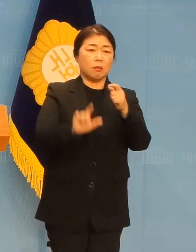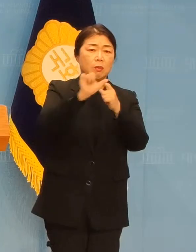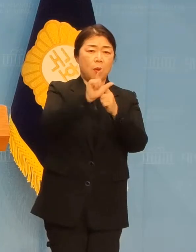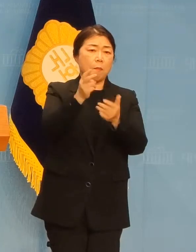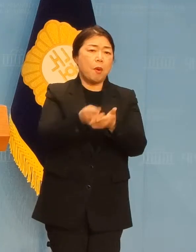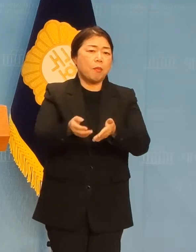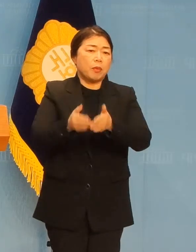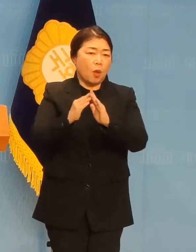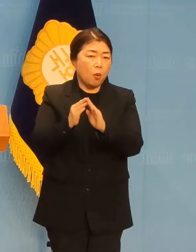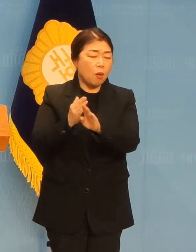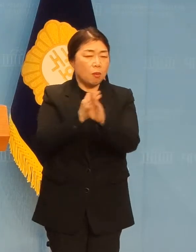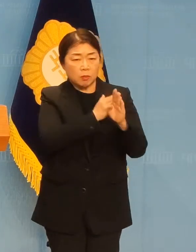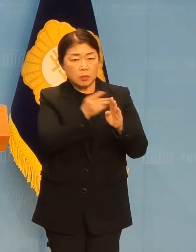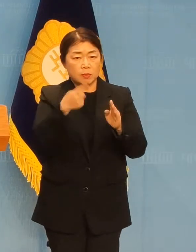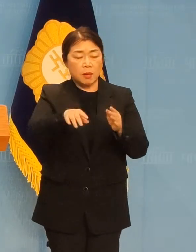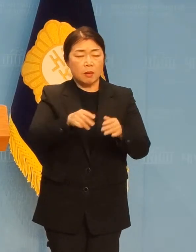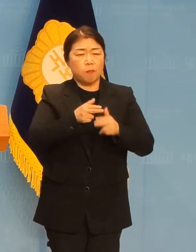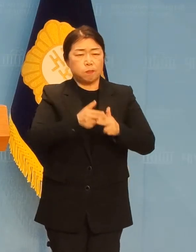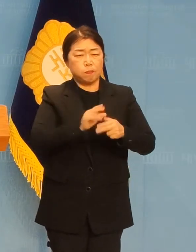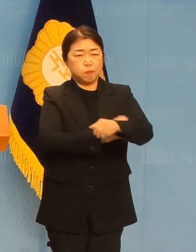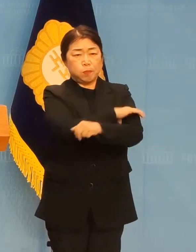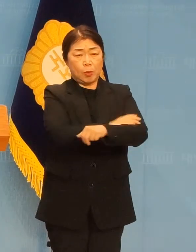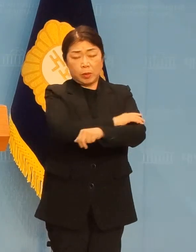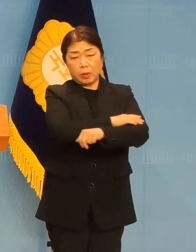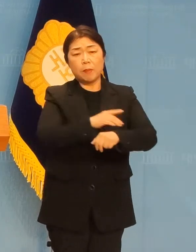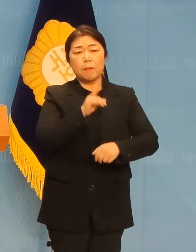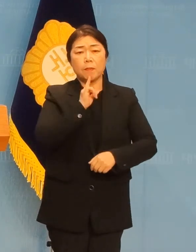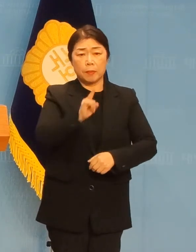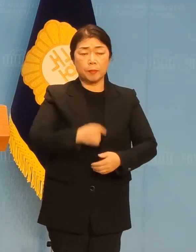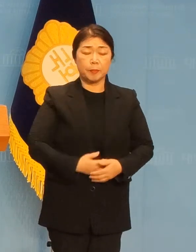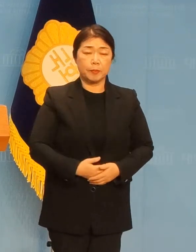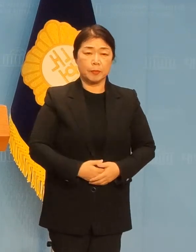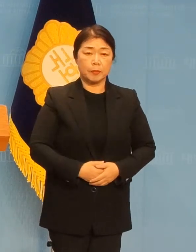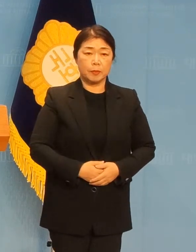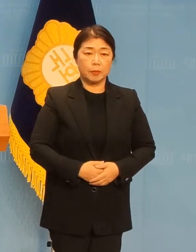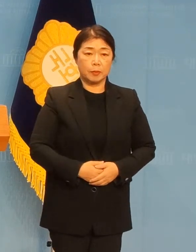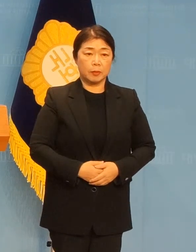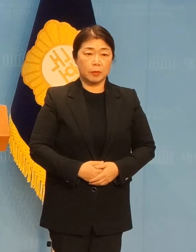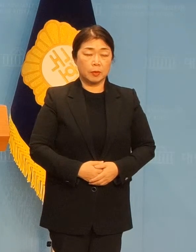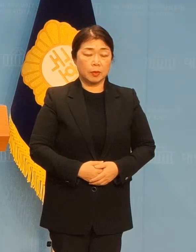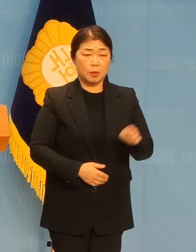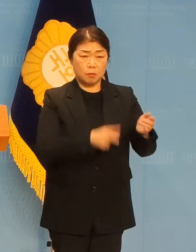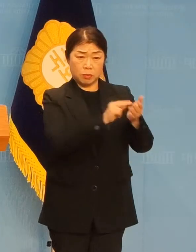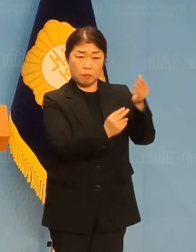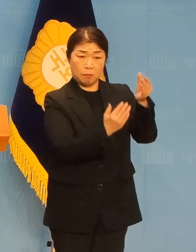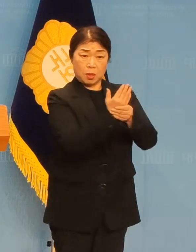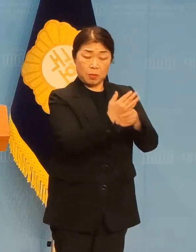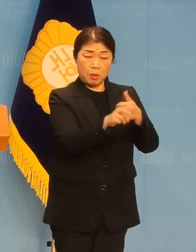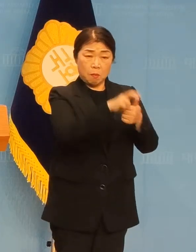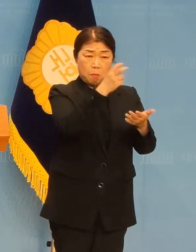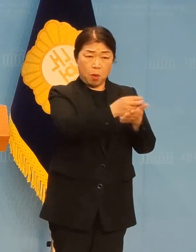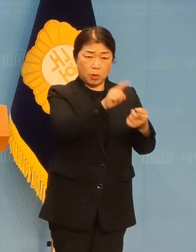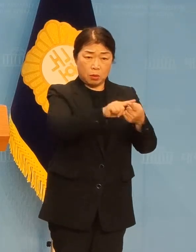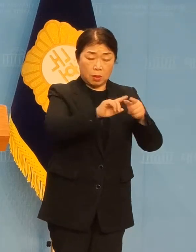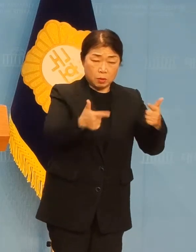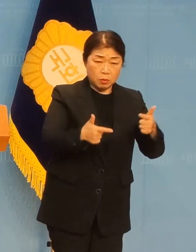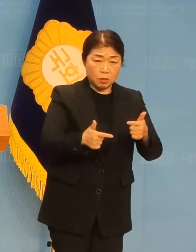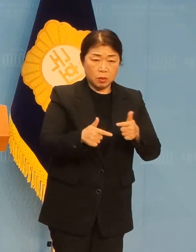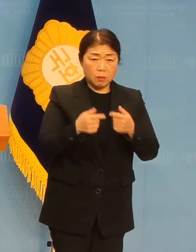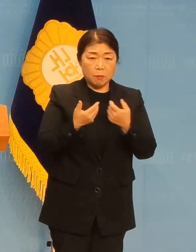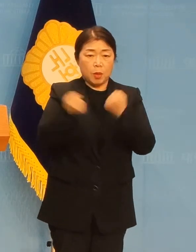쓴 의회 독재를 서슴지 않고 있습니다. 이쯤 되면 입법 대란과 다르지